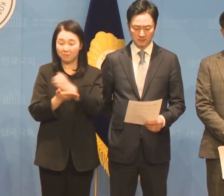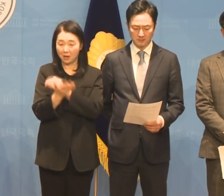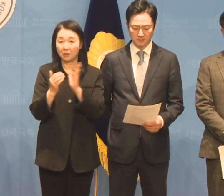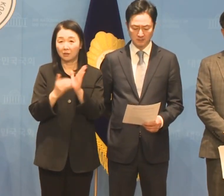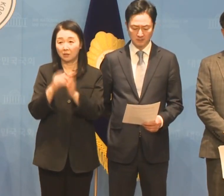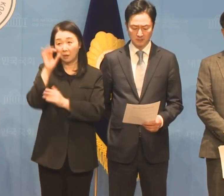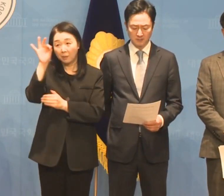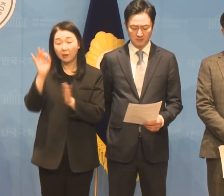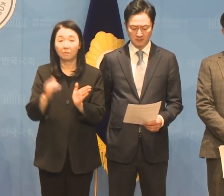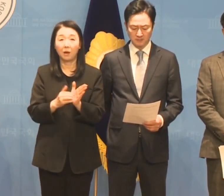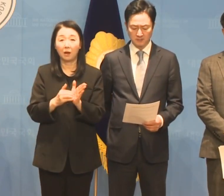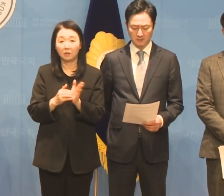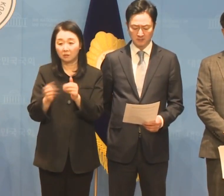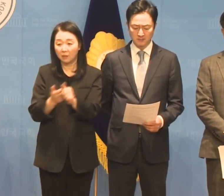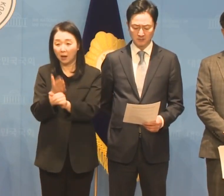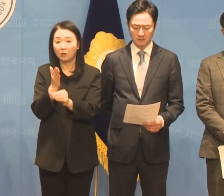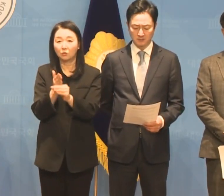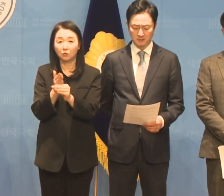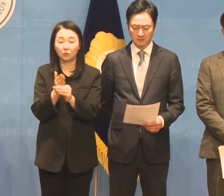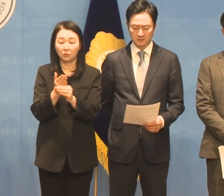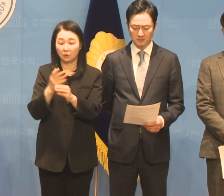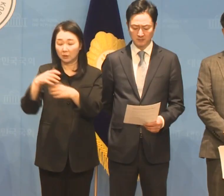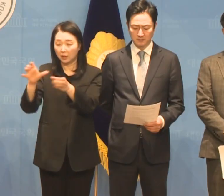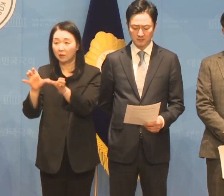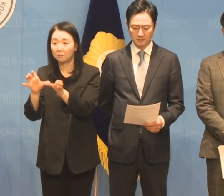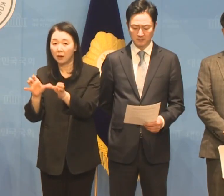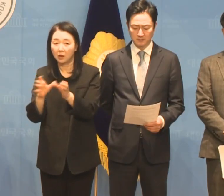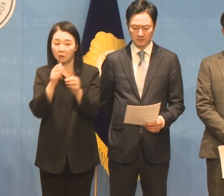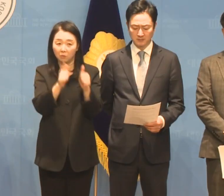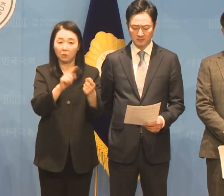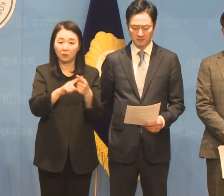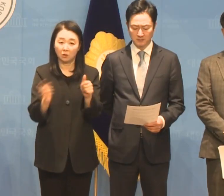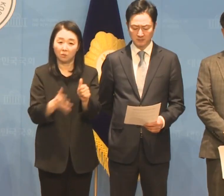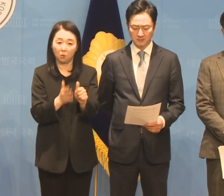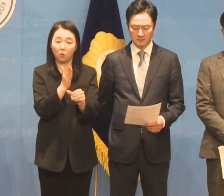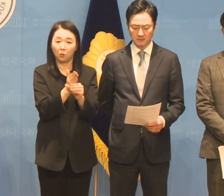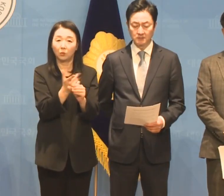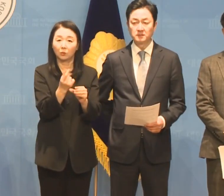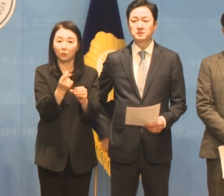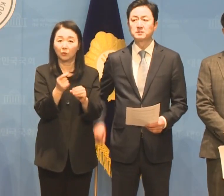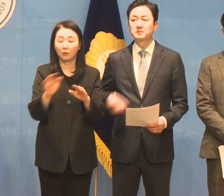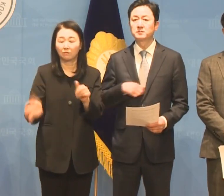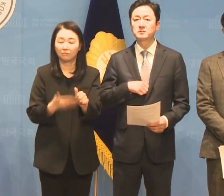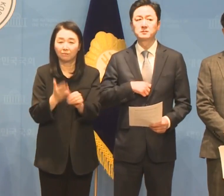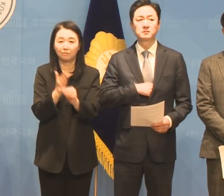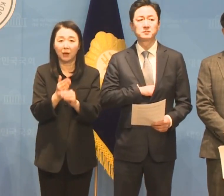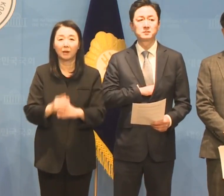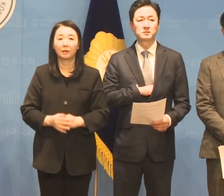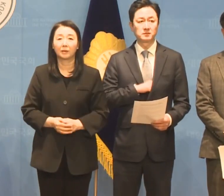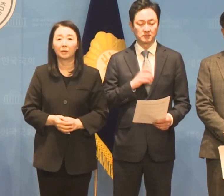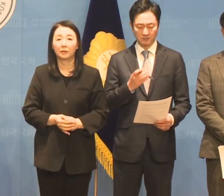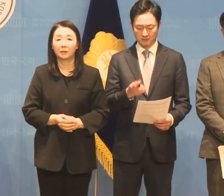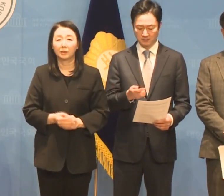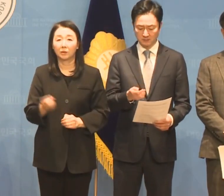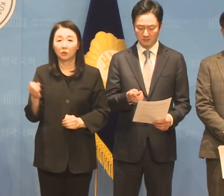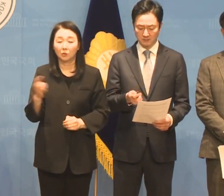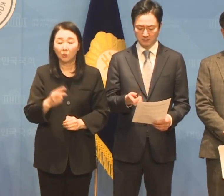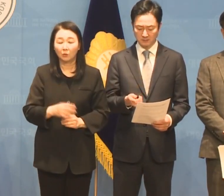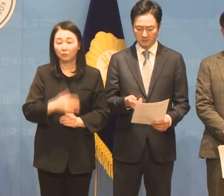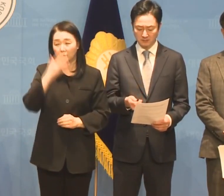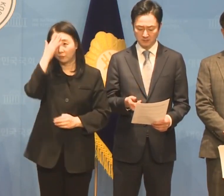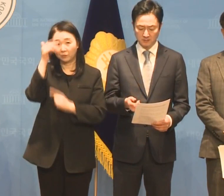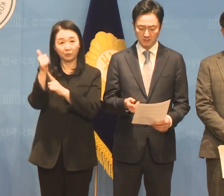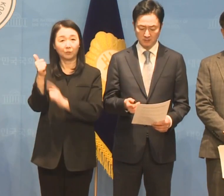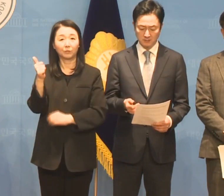중이며 내란 세력들은 법원을 상대로 폭동을 일으키는 등 계속해서 준동하고 있습니다. 그리고 내란 수괴